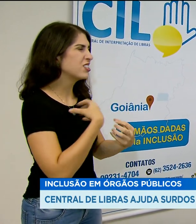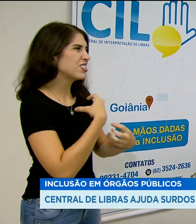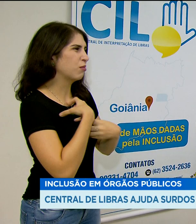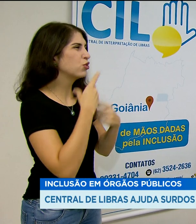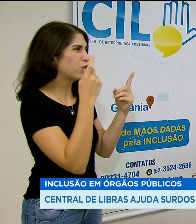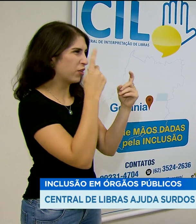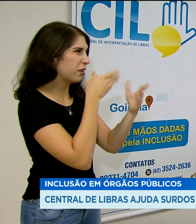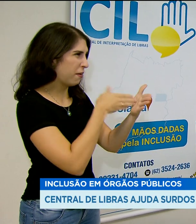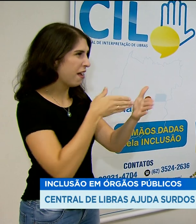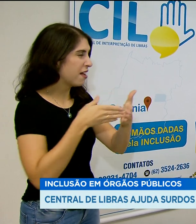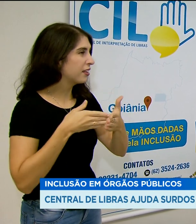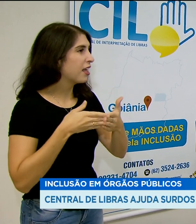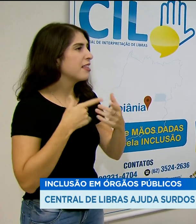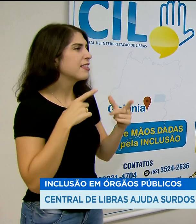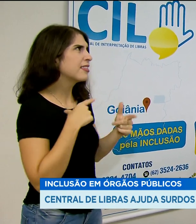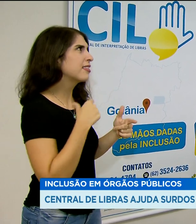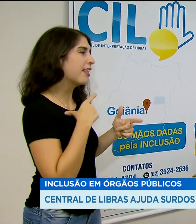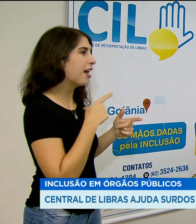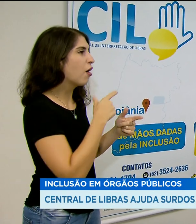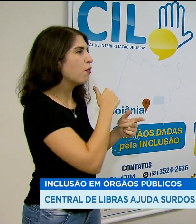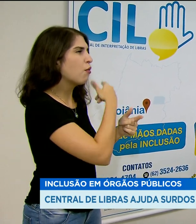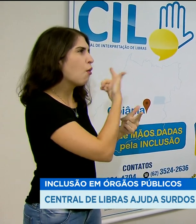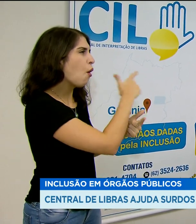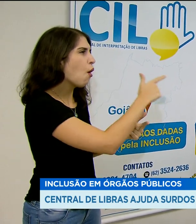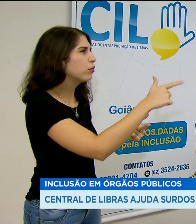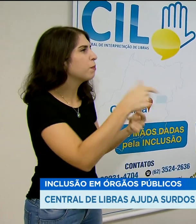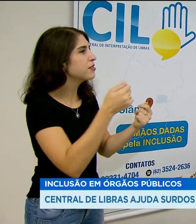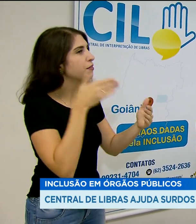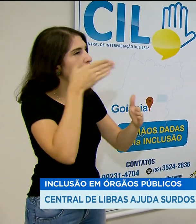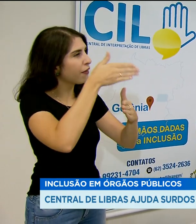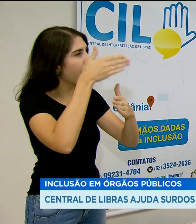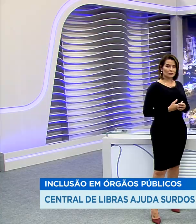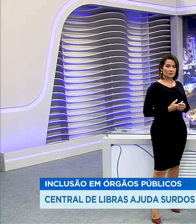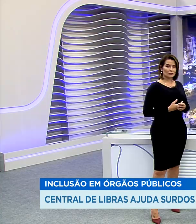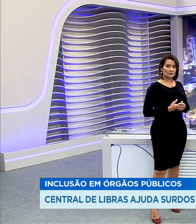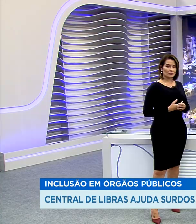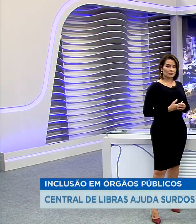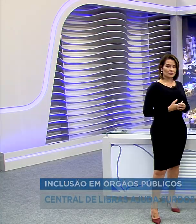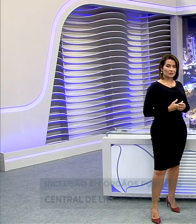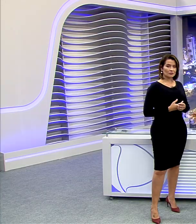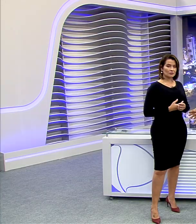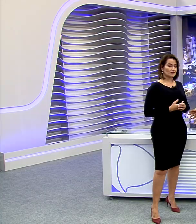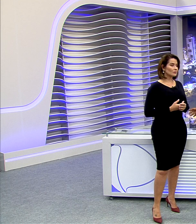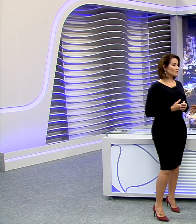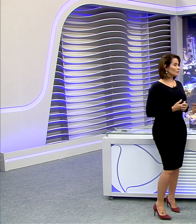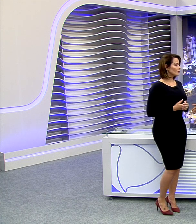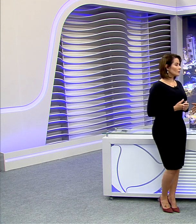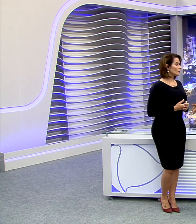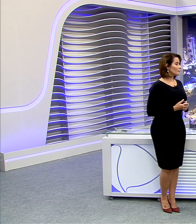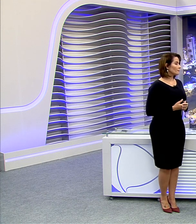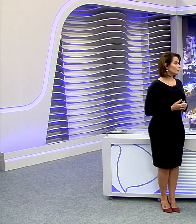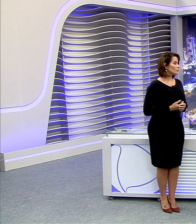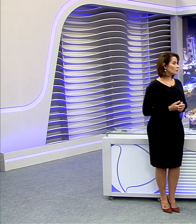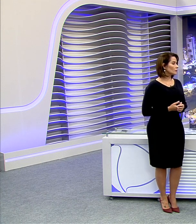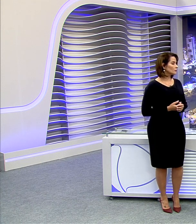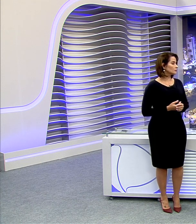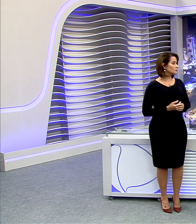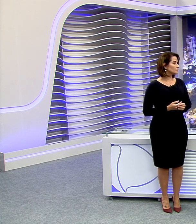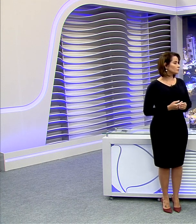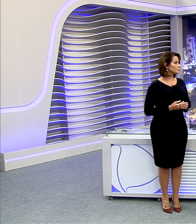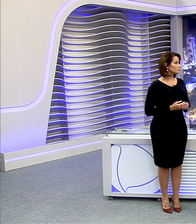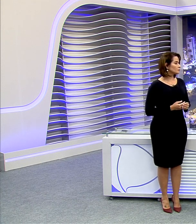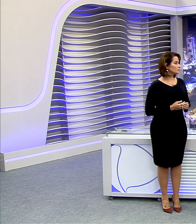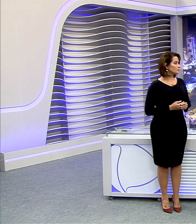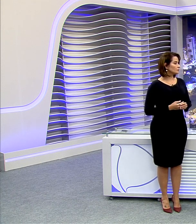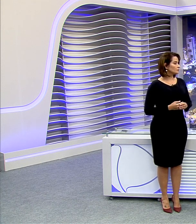era muito difícil. Sentia muitas barreiras. Tem muita coisa para ser feita, né? Eu fiz uma reportagem em